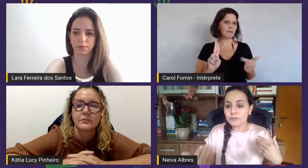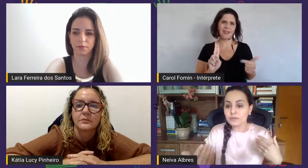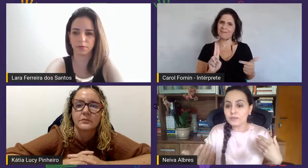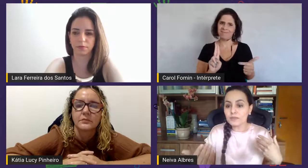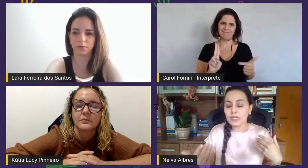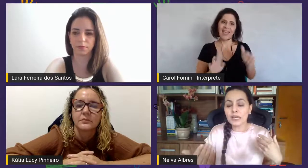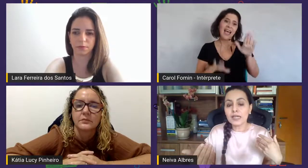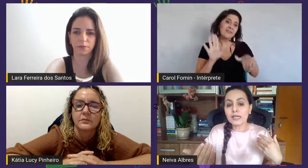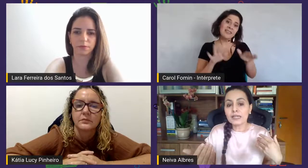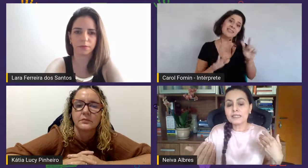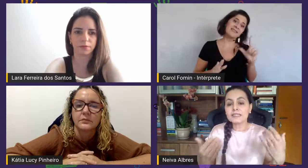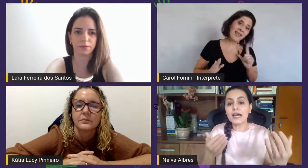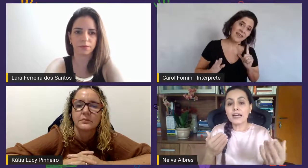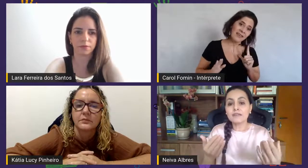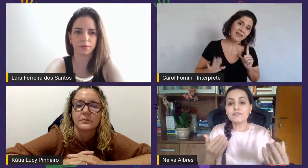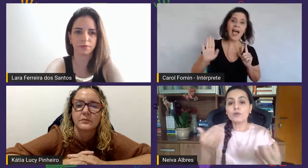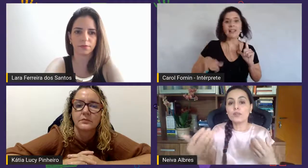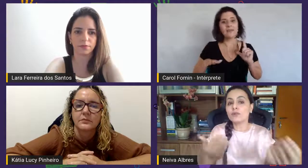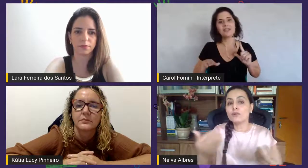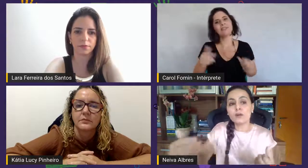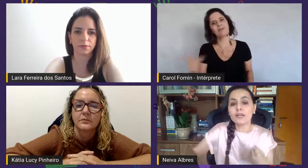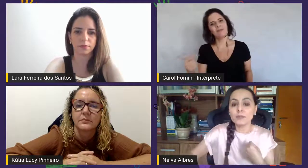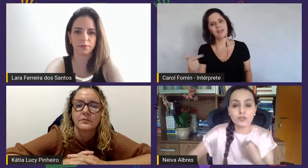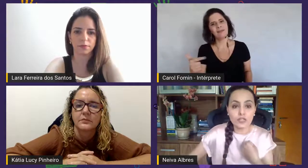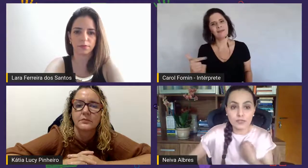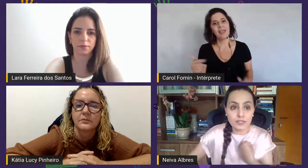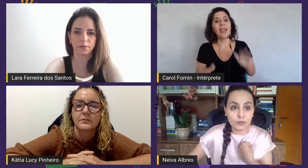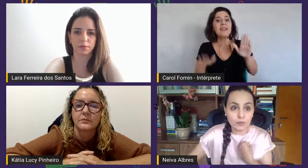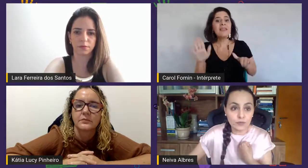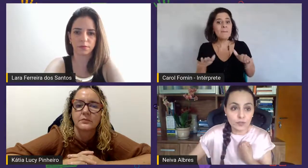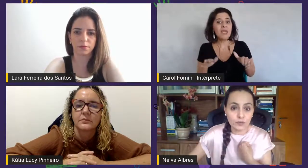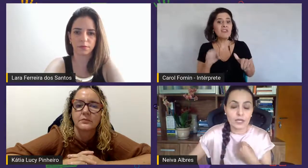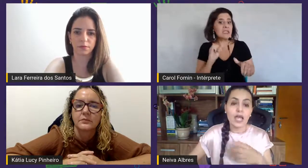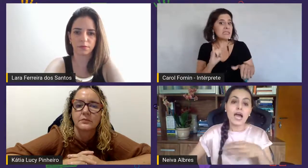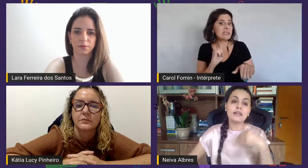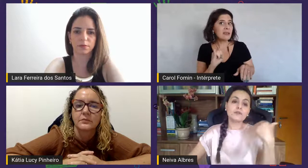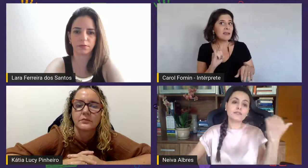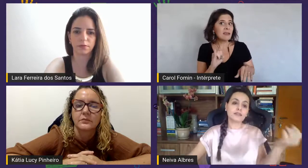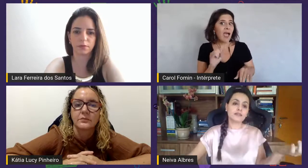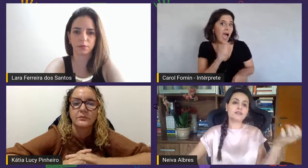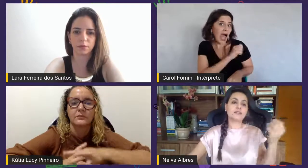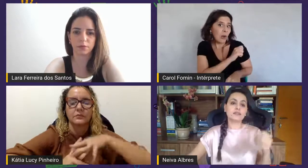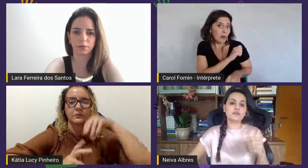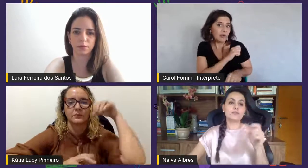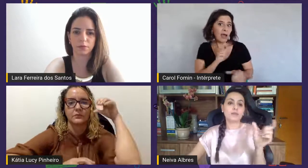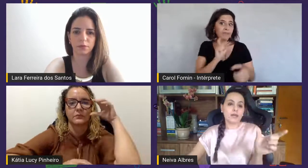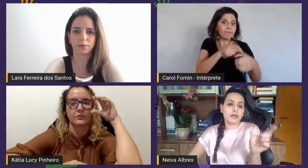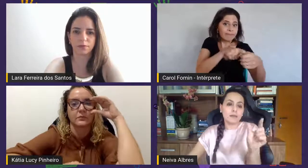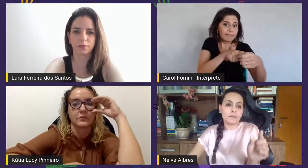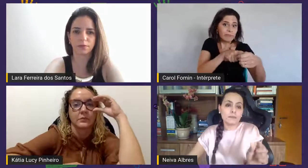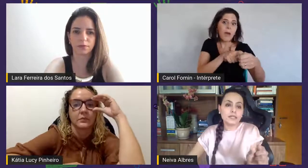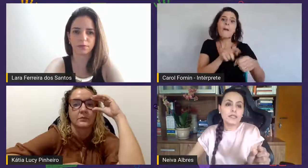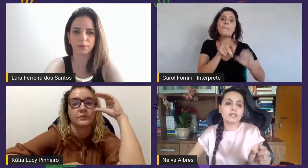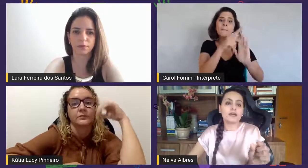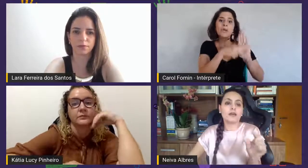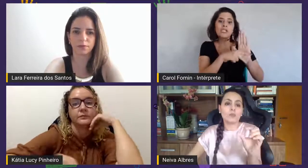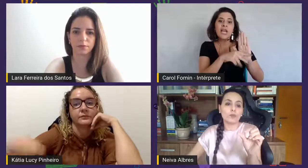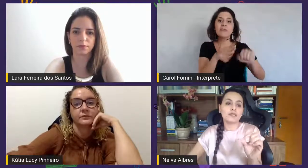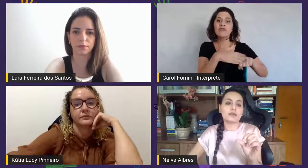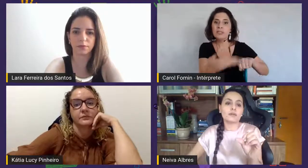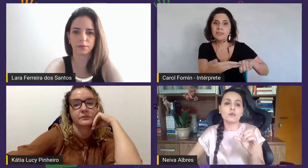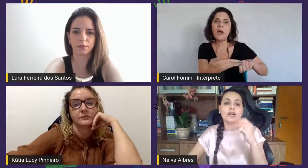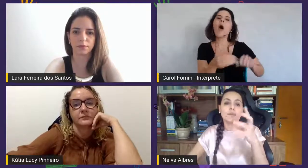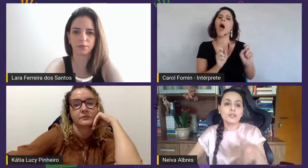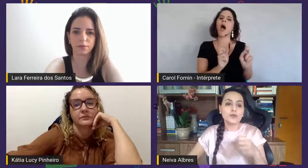aluno estar vinculado ou não àquele projeto de extensão do professor, a não ser que sejam mini, né?